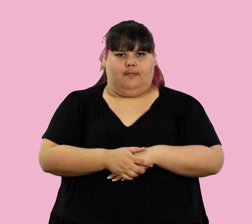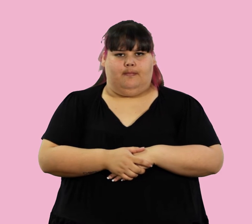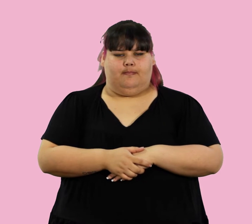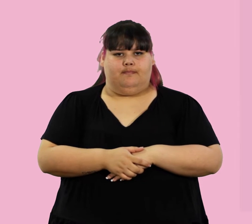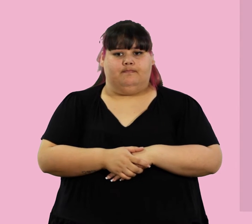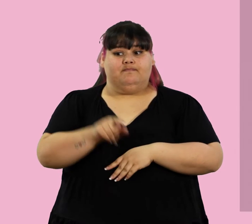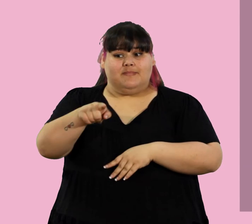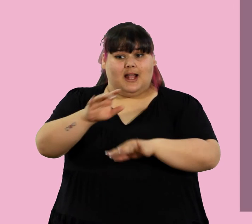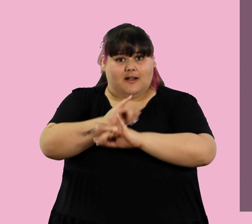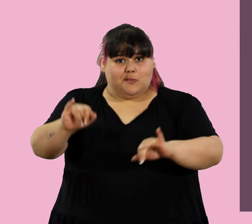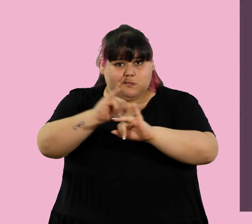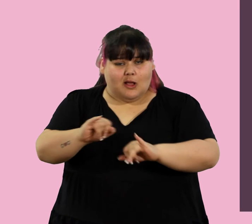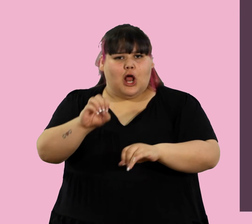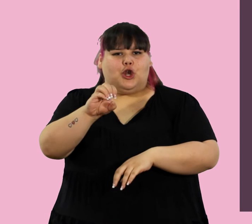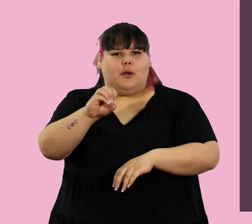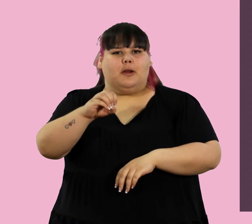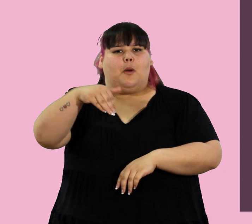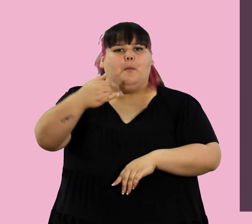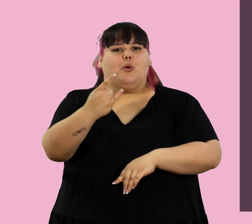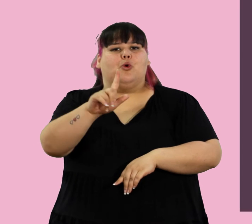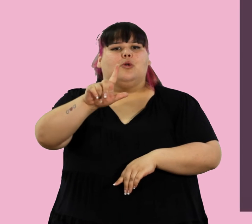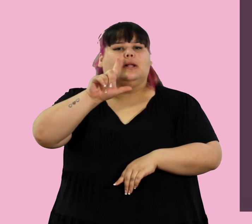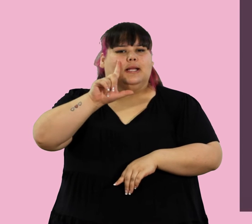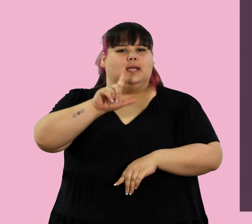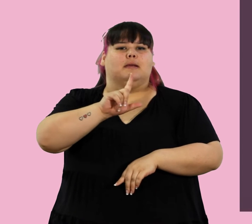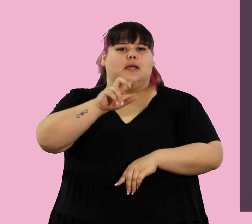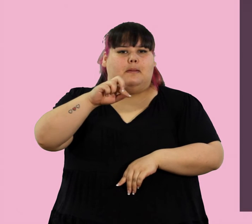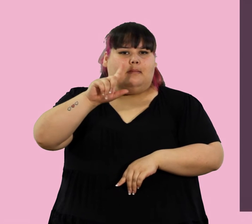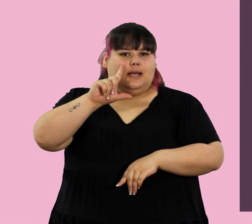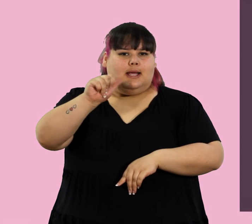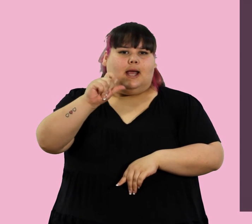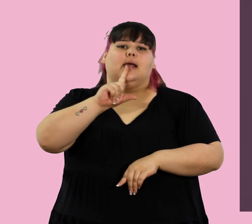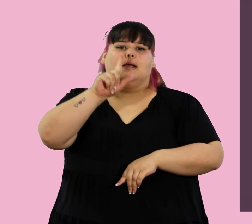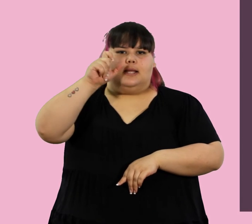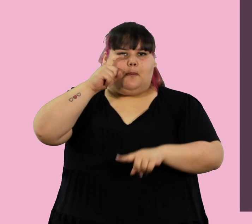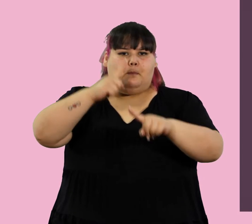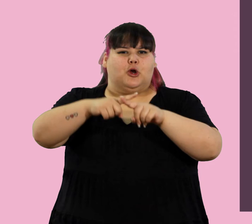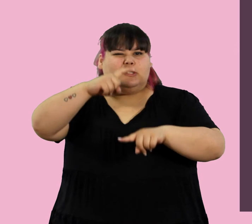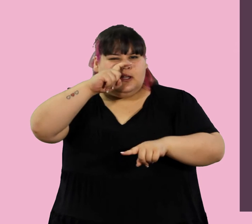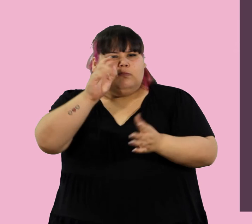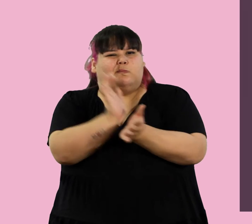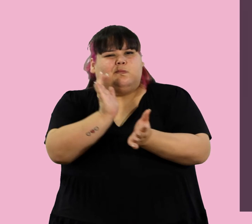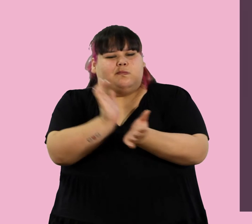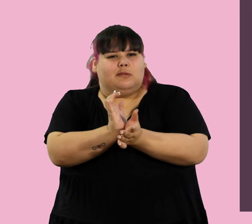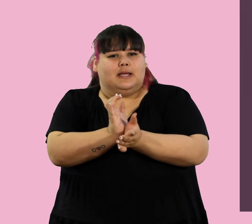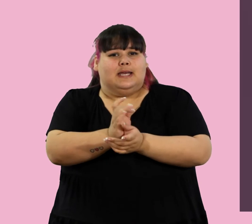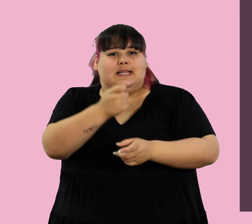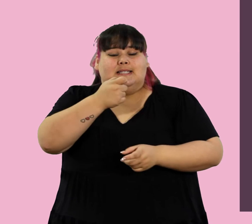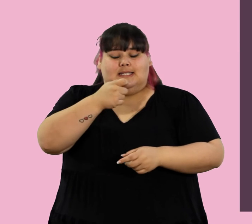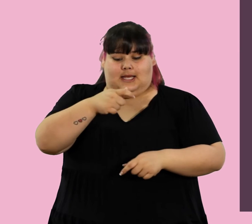Dicha campaña se llamó Multiplicate por 7, haciendo una referencia a la cantidad